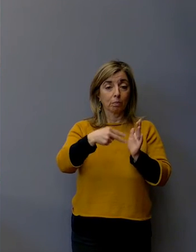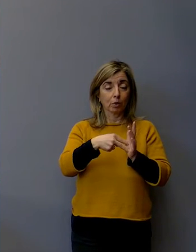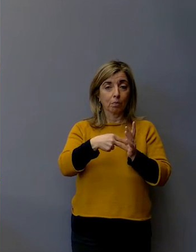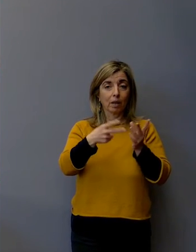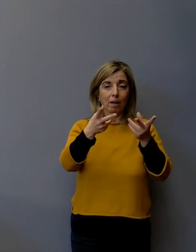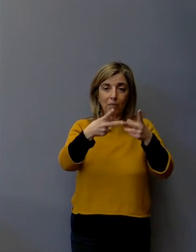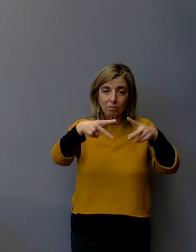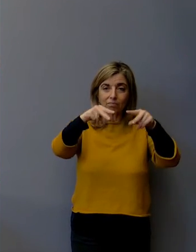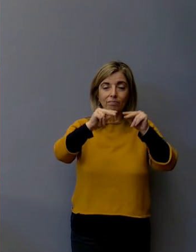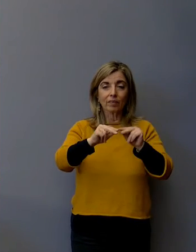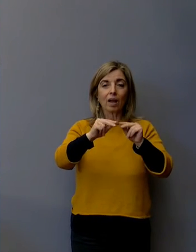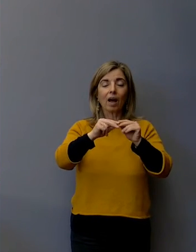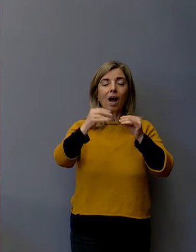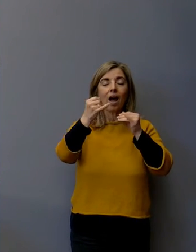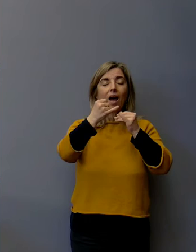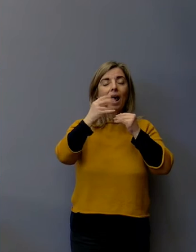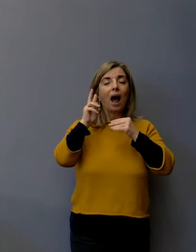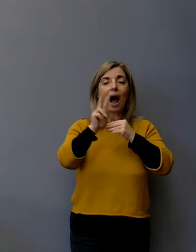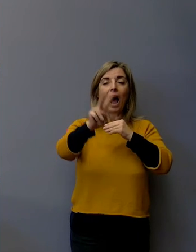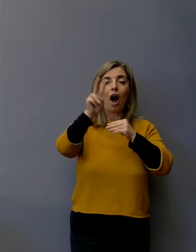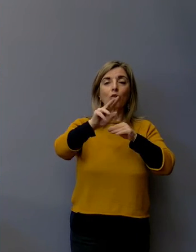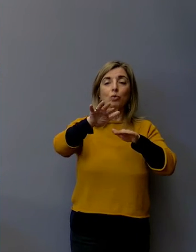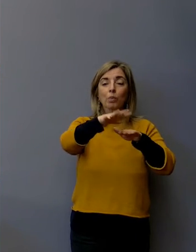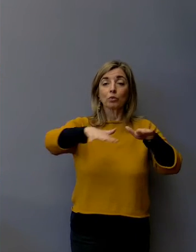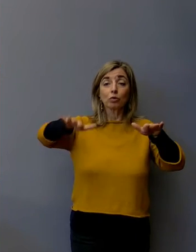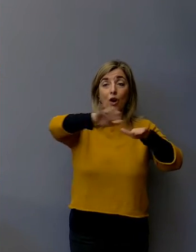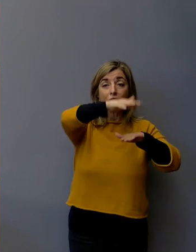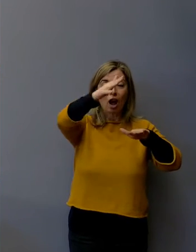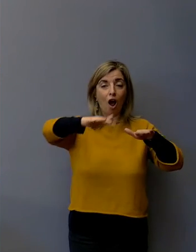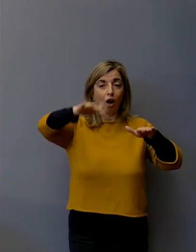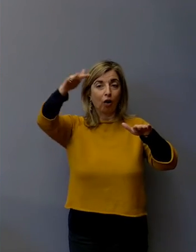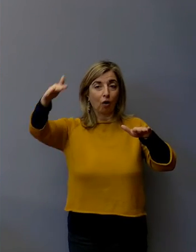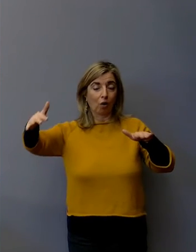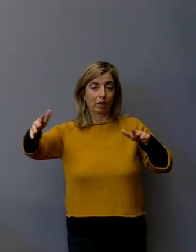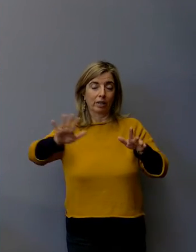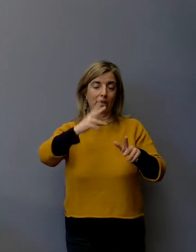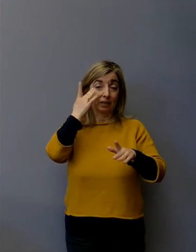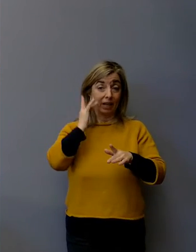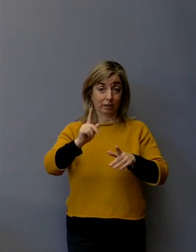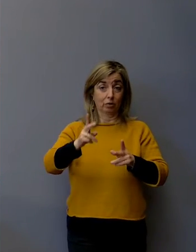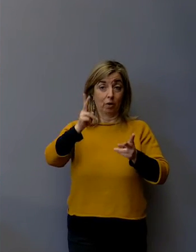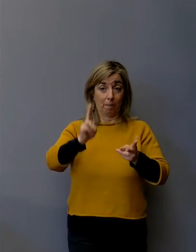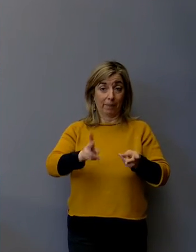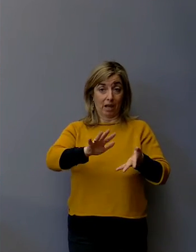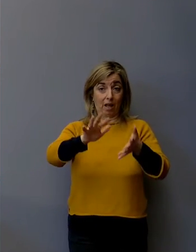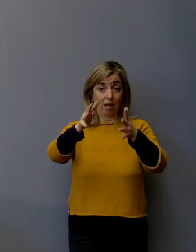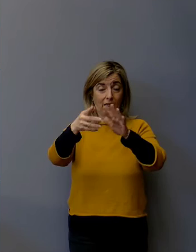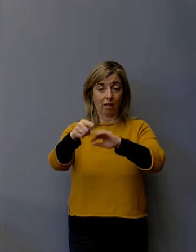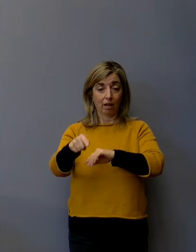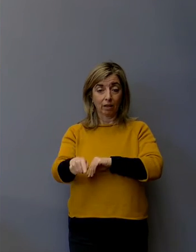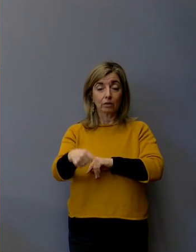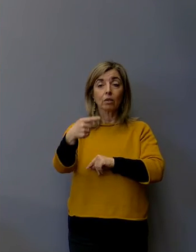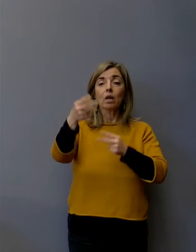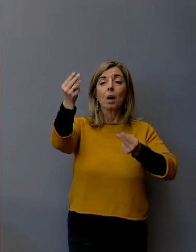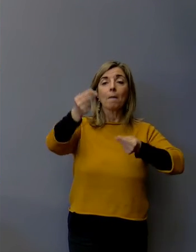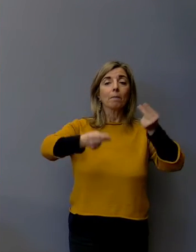linee collinari che rischia di far peggiorare in modo consistente e servizio di trasporto urbano questo è un bilancio che lascia irrisolti grandi temi della città